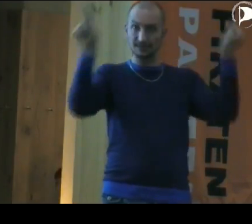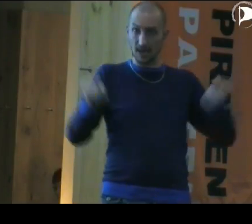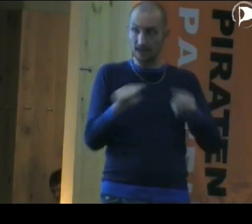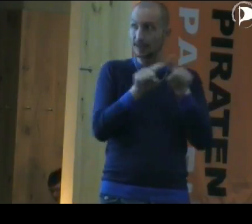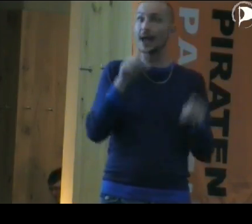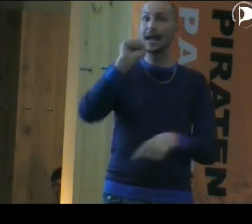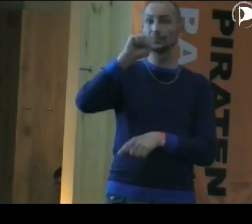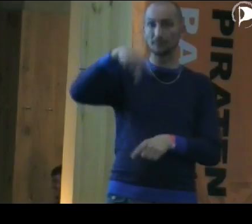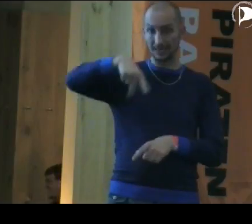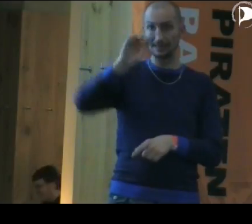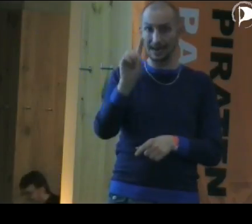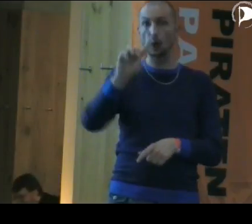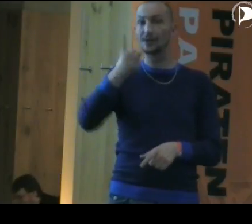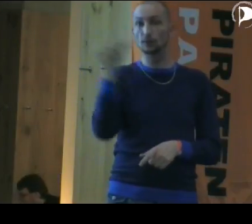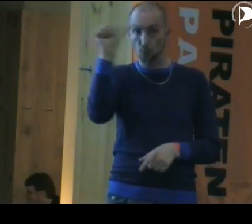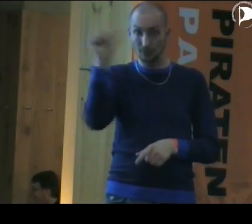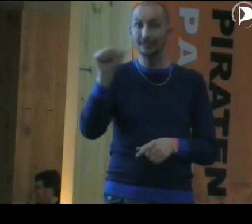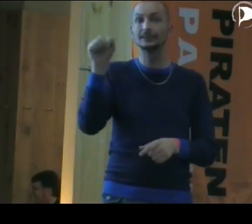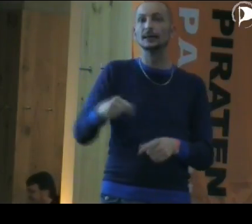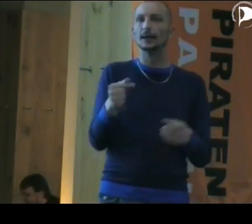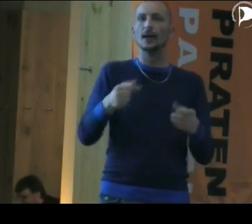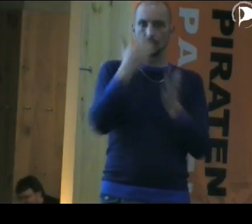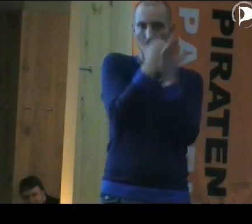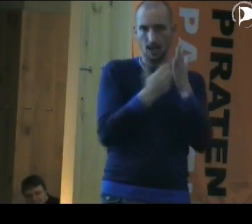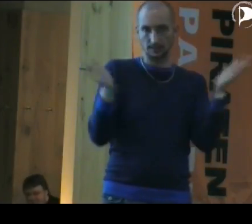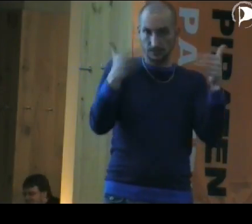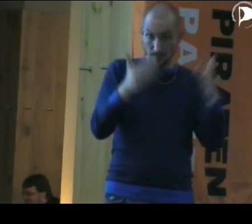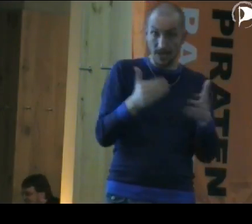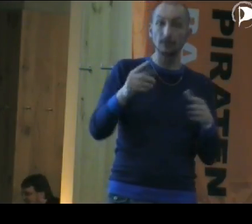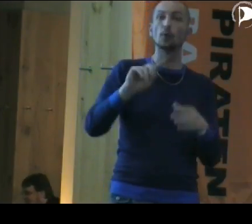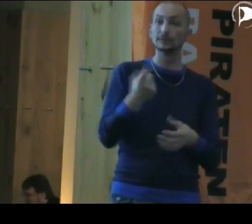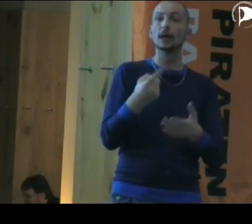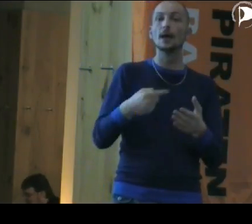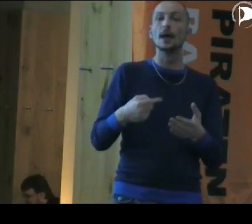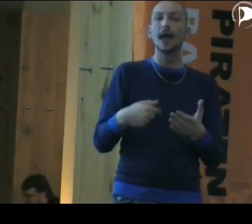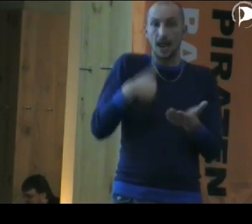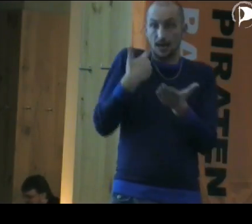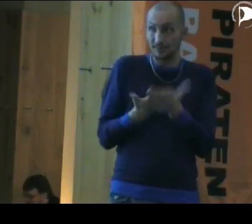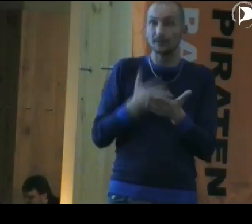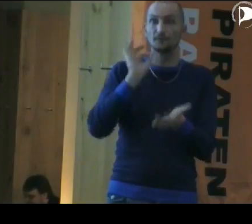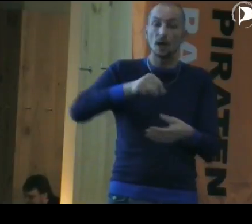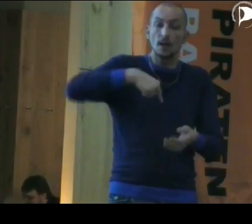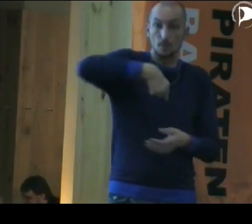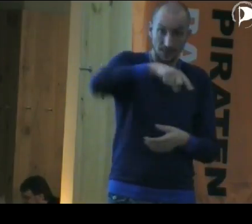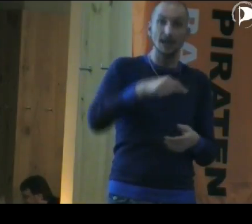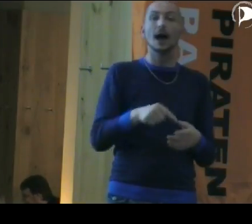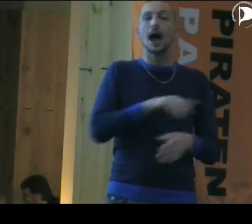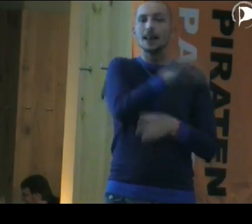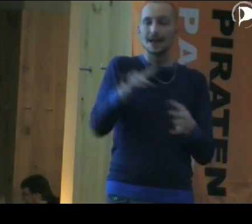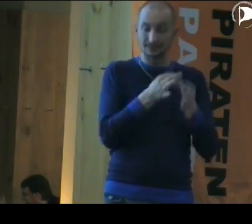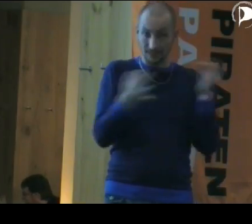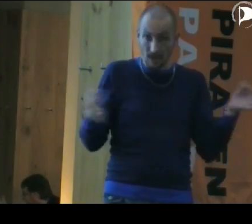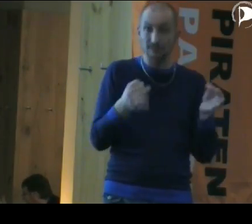sowie gesammelt fertigprodukte wie andere zeugen sollten im voraus dass die nächste landtagswahl und das sind